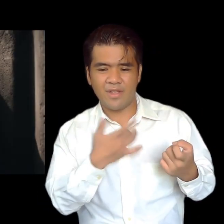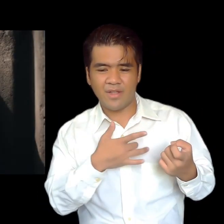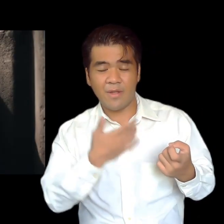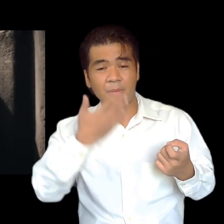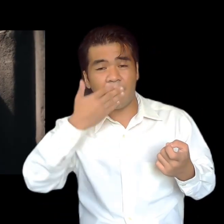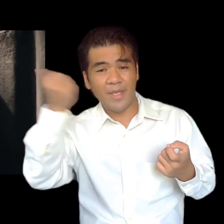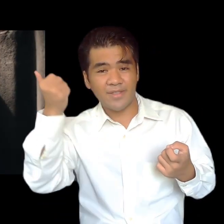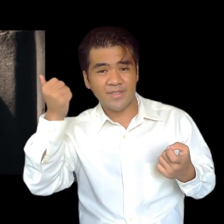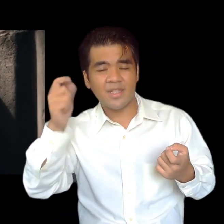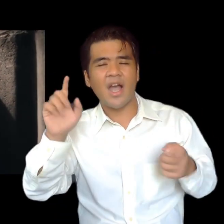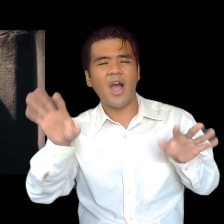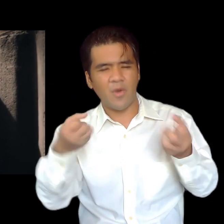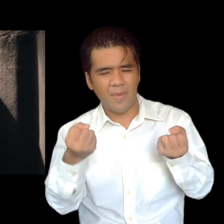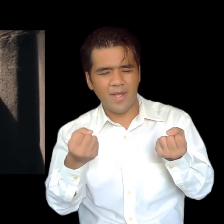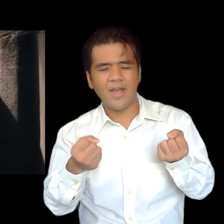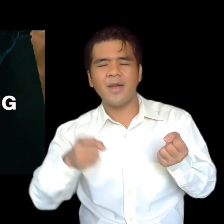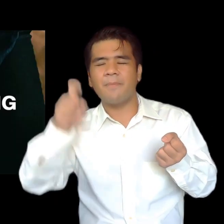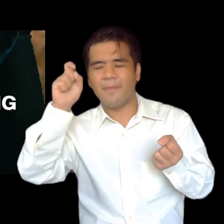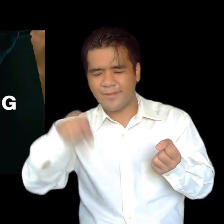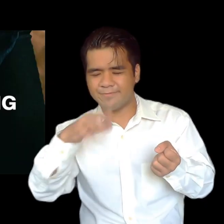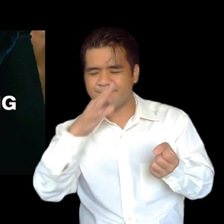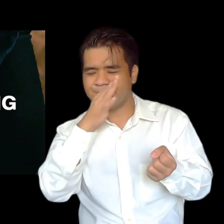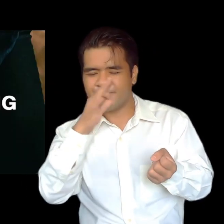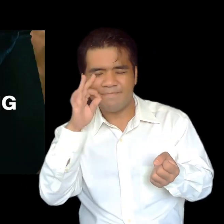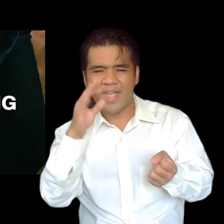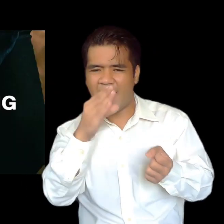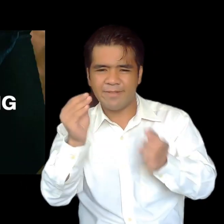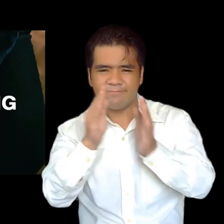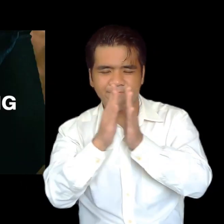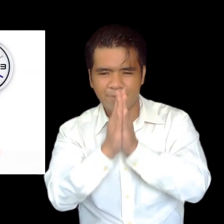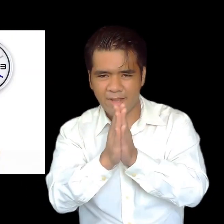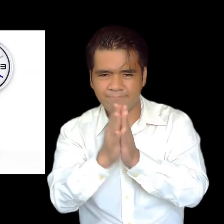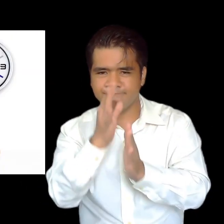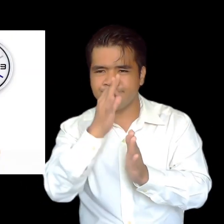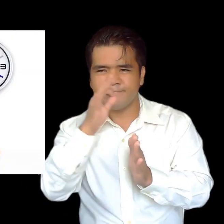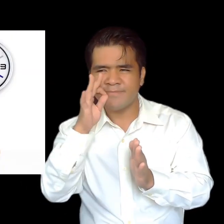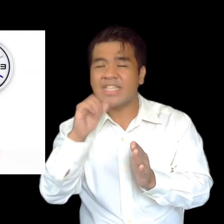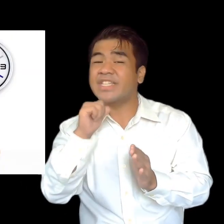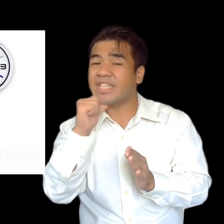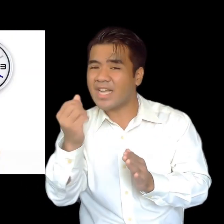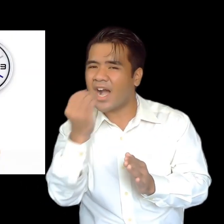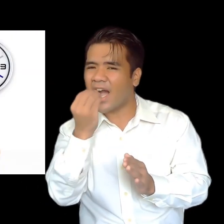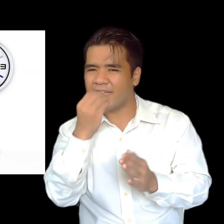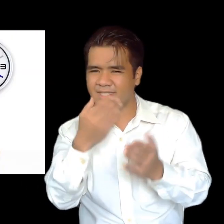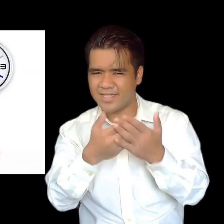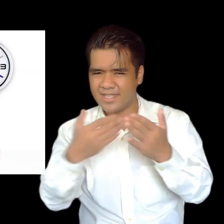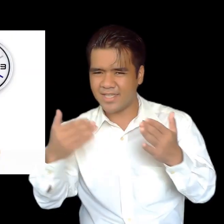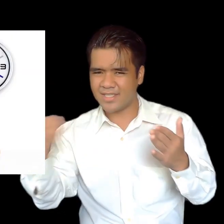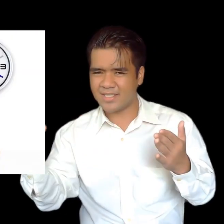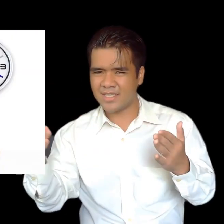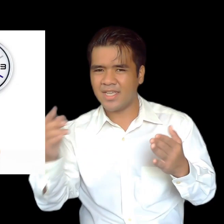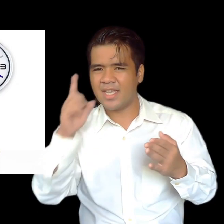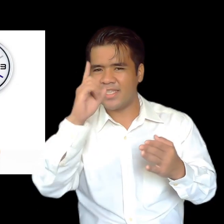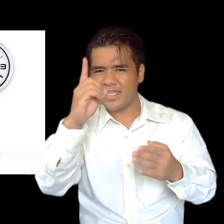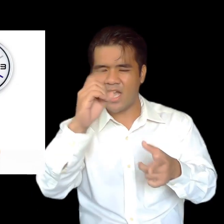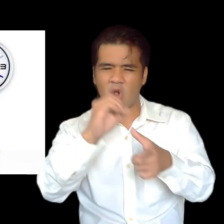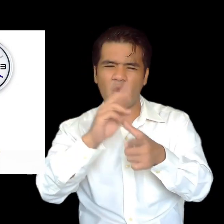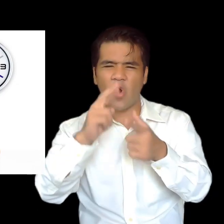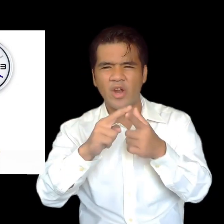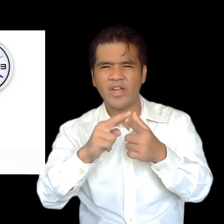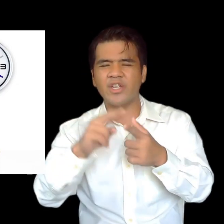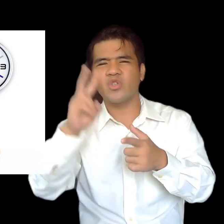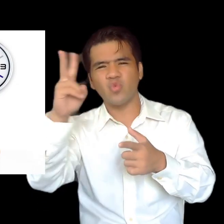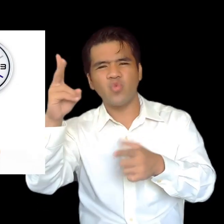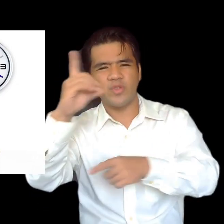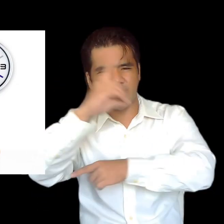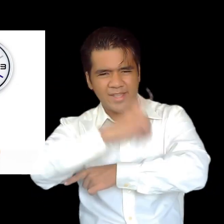sin, ay malaking tulong ang magagawa ng prayer and fasting. Ang fasting ay ang hindi pagkain ng kahit ano sa